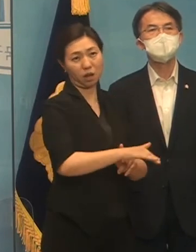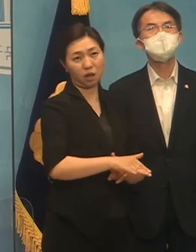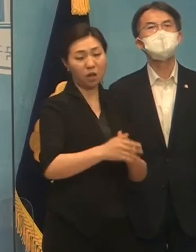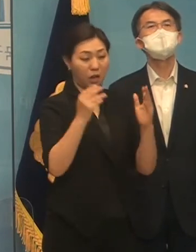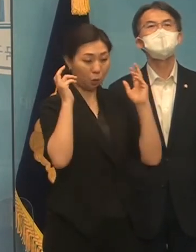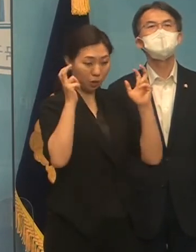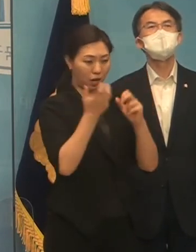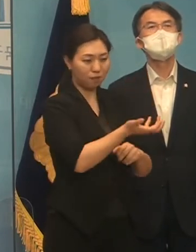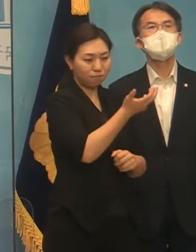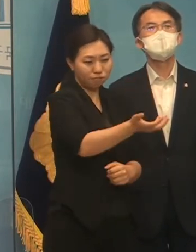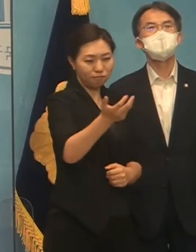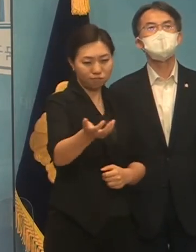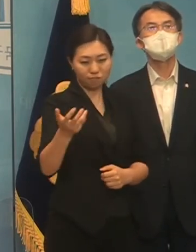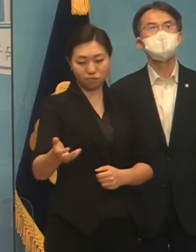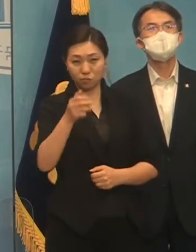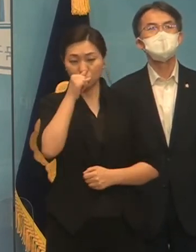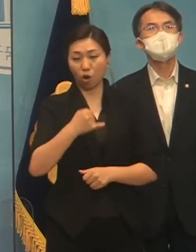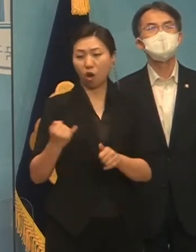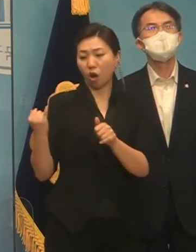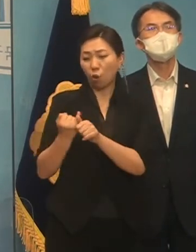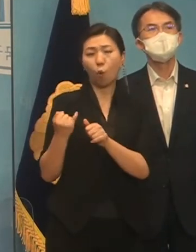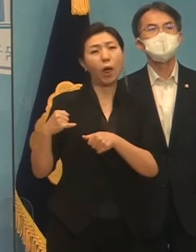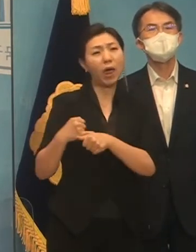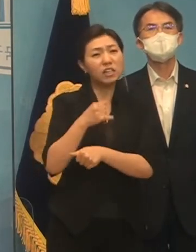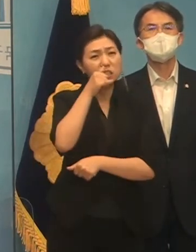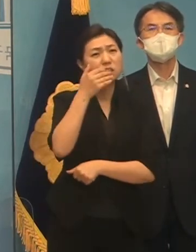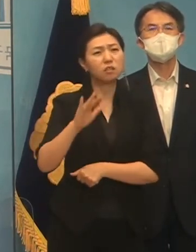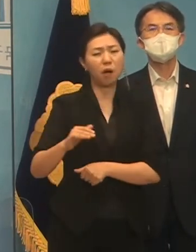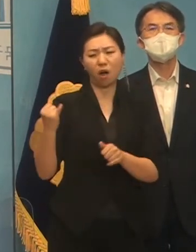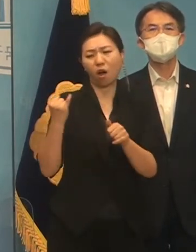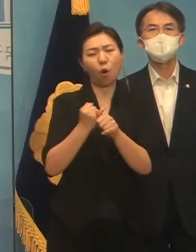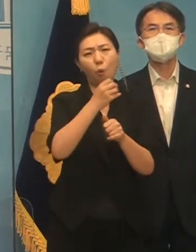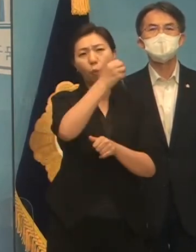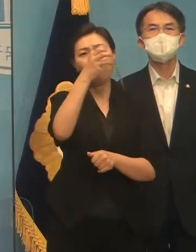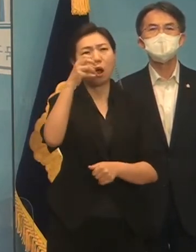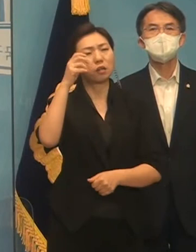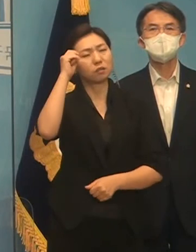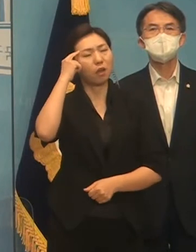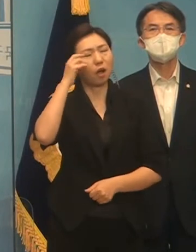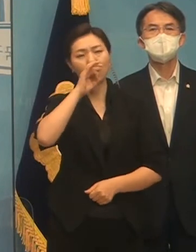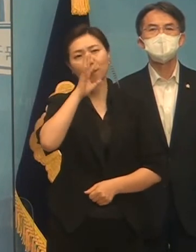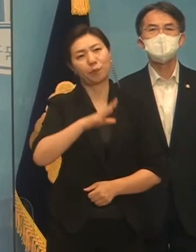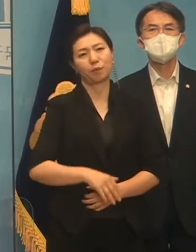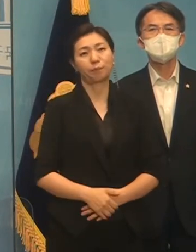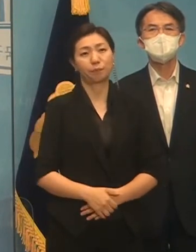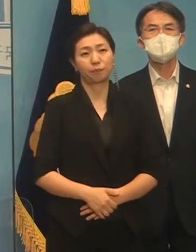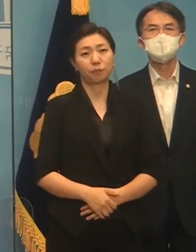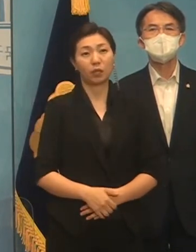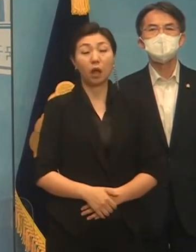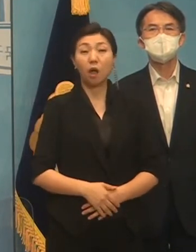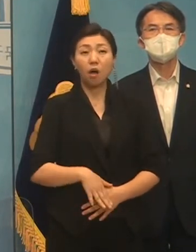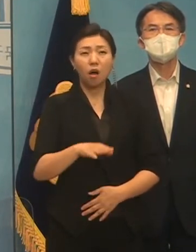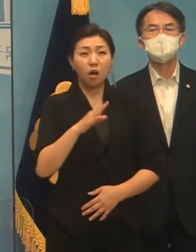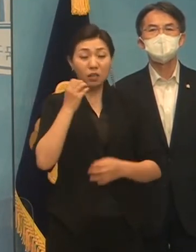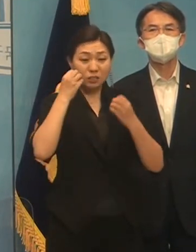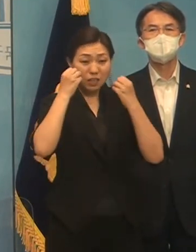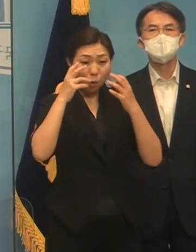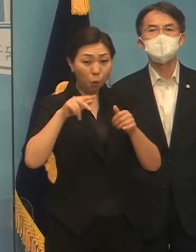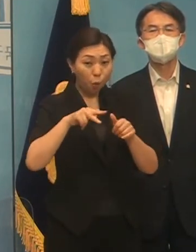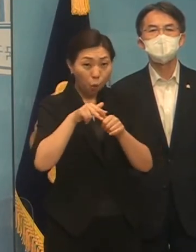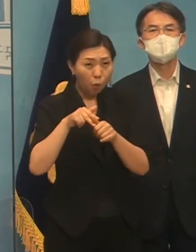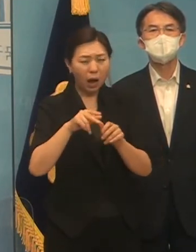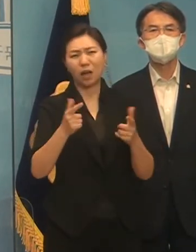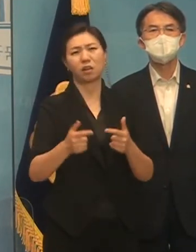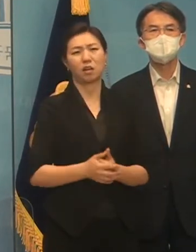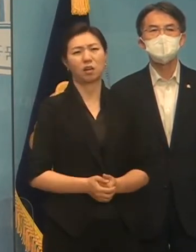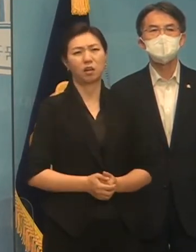다닙니다. 결혼할 상대가 있어도 엄두를 내지 못합니다. 전혀 새로운 얘기들이 아닙니다. 제가